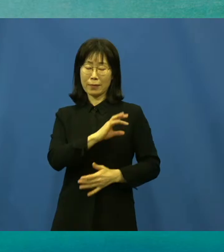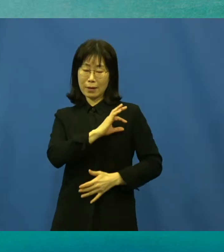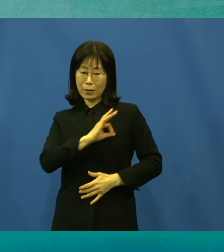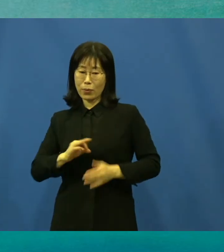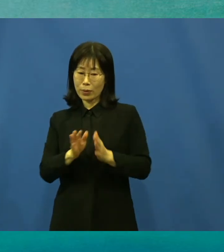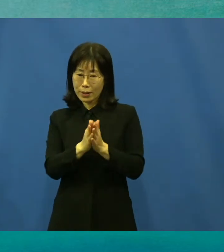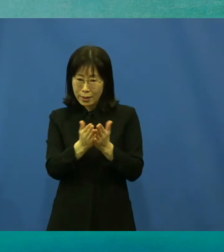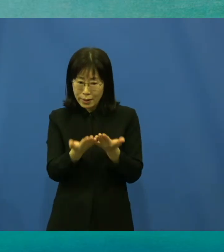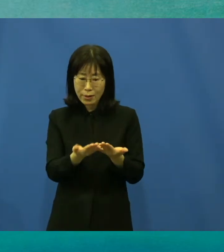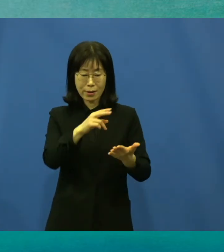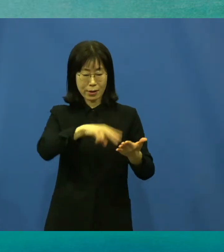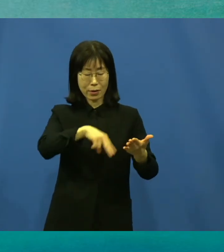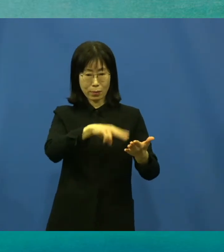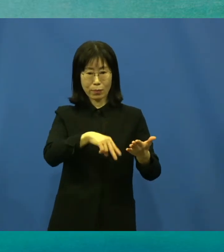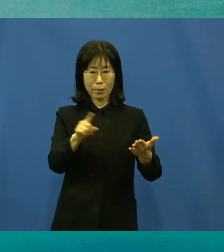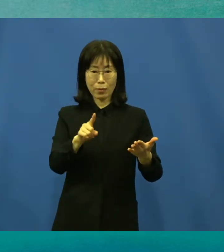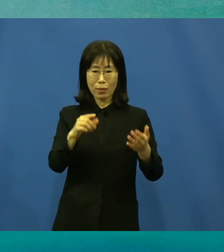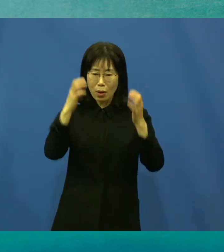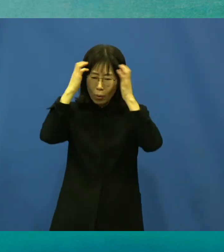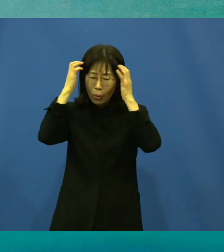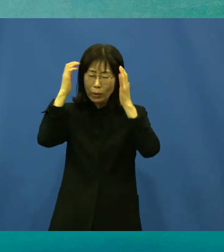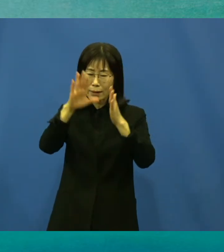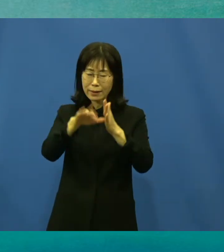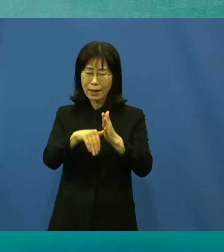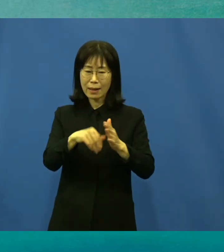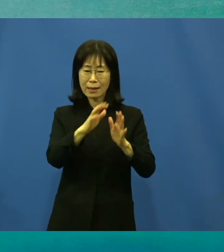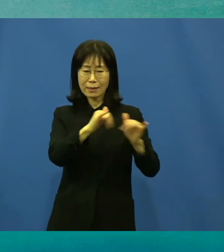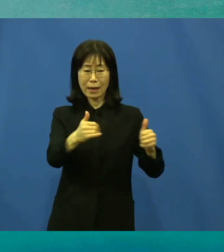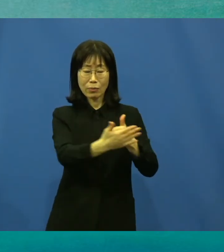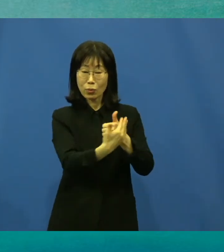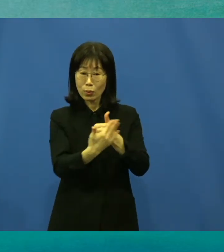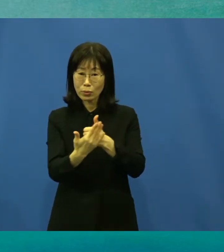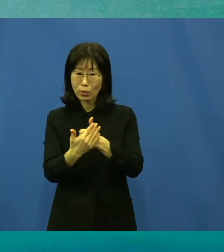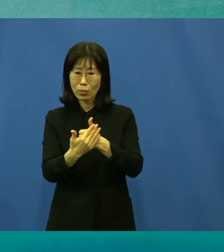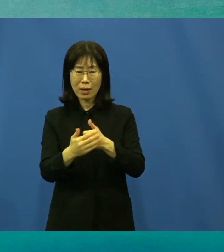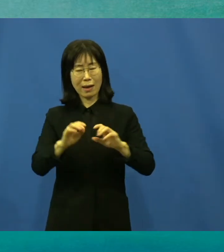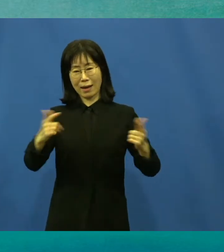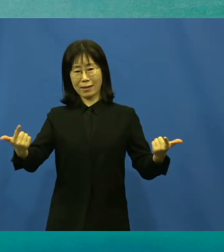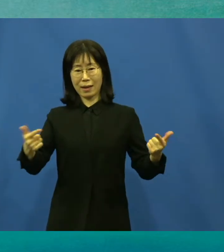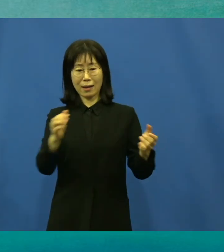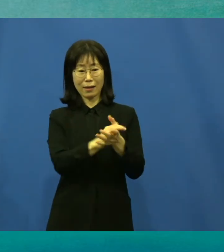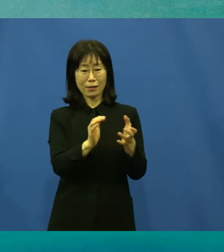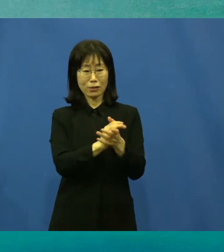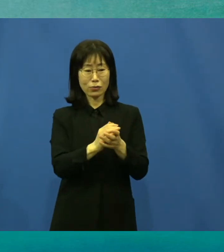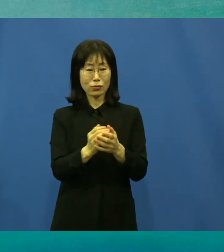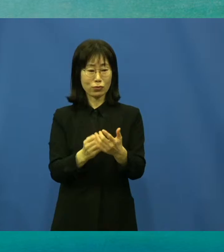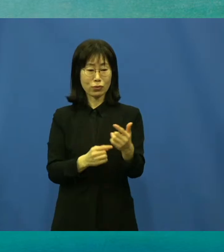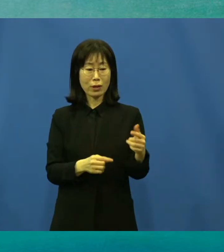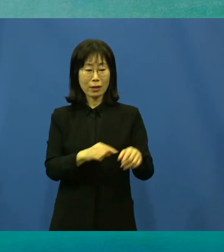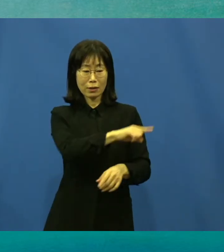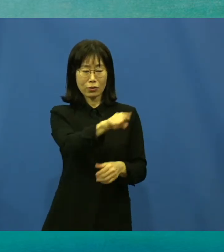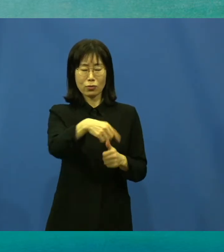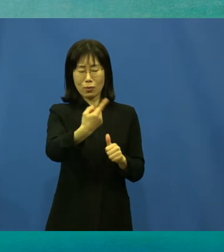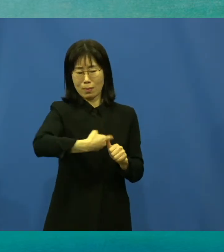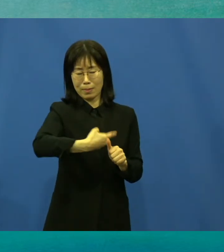도움이 될 만한 사람은 아무도 없다. 우리를 도우시는 분은 오직 한 분뿐이시다.